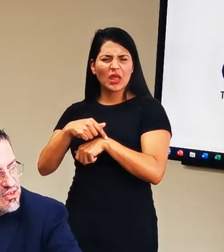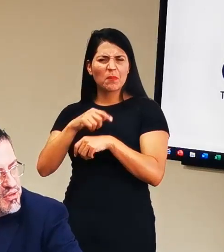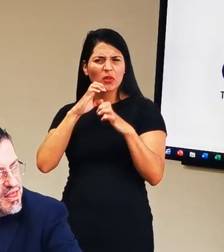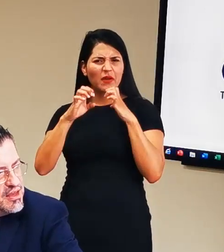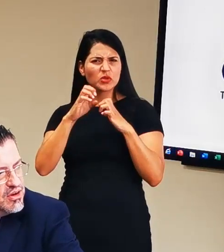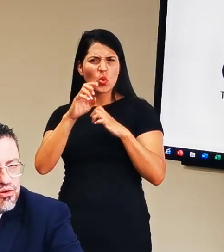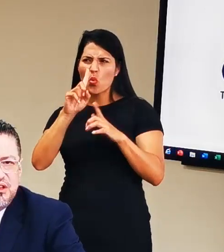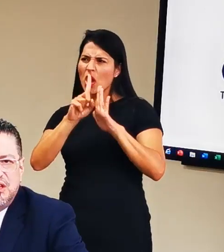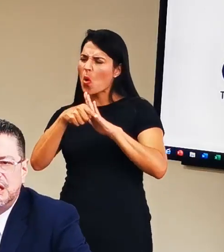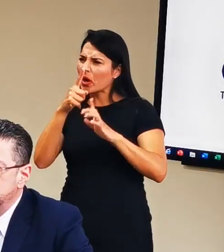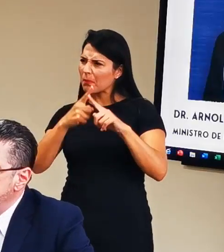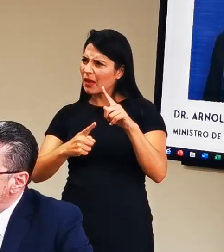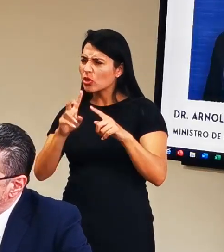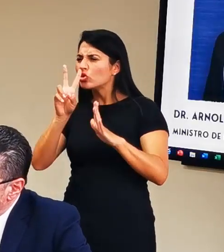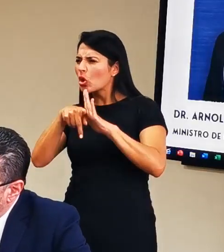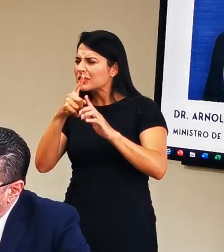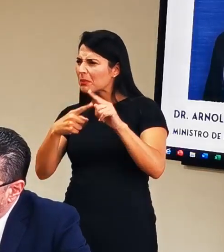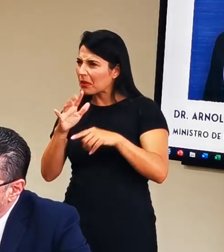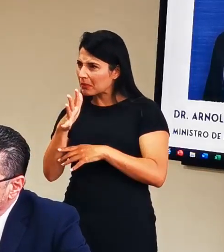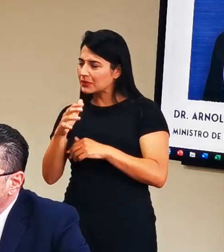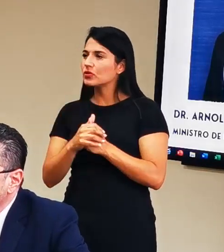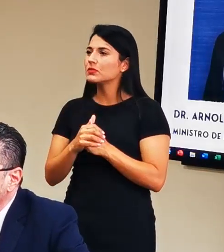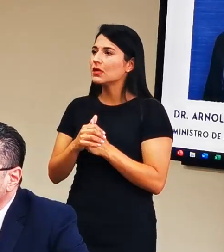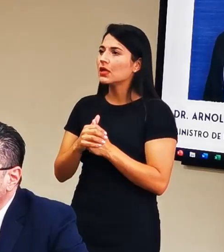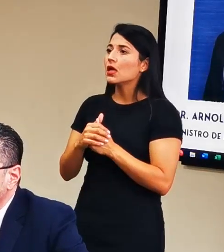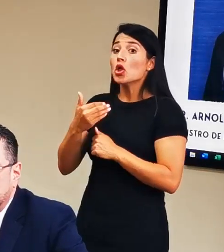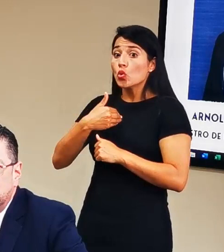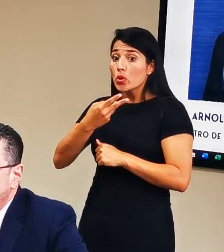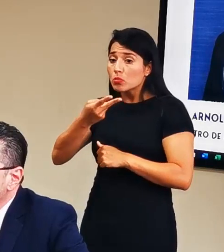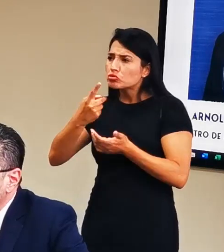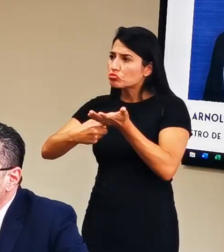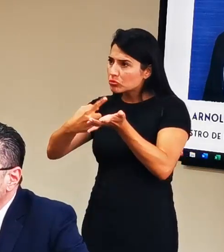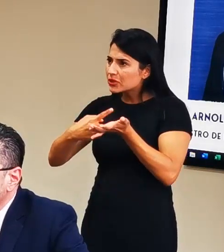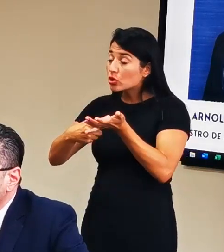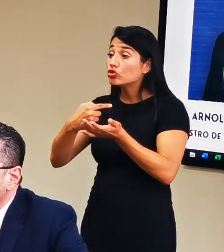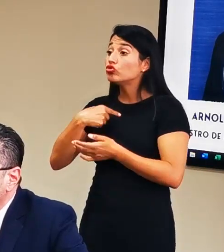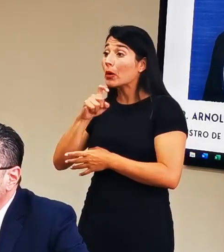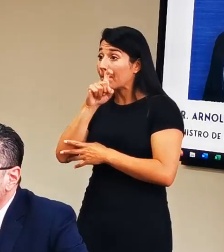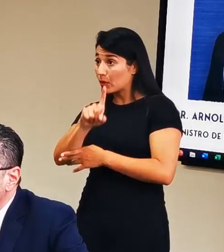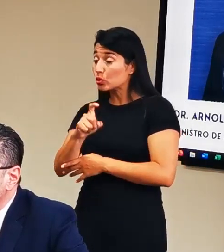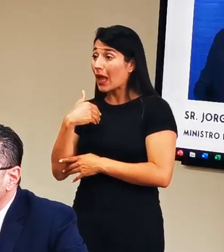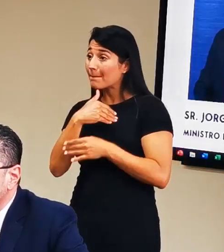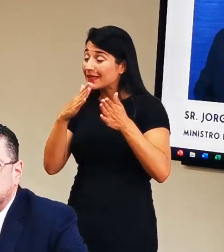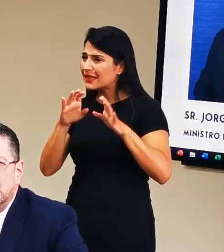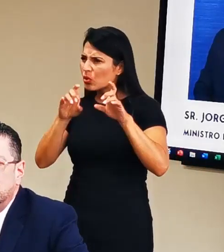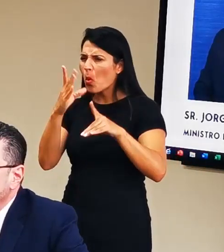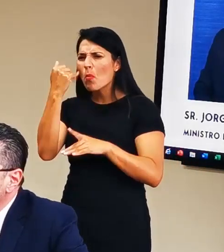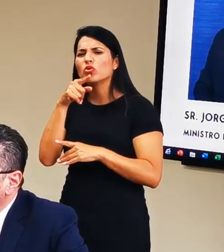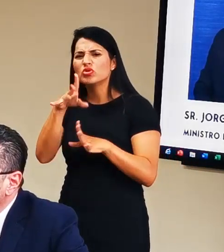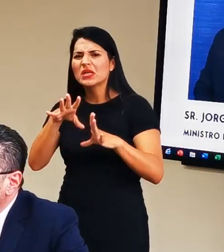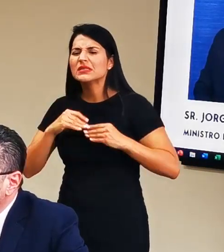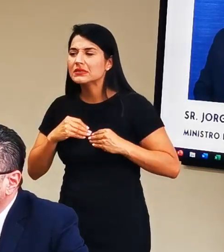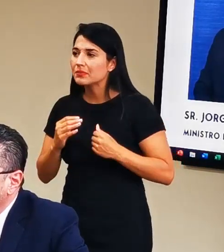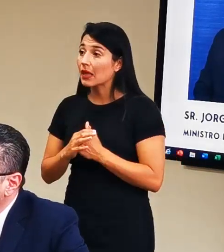de horas y media, una cosa así, de una discusión muy intensa. Yo le pregunté, ¿por qué hace eso usted?